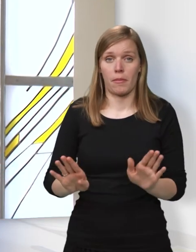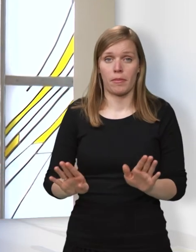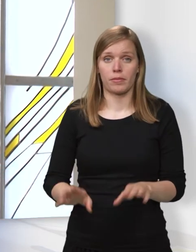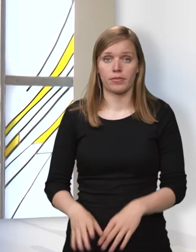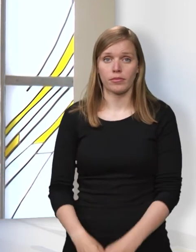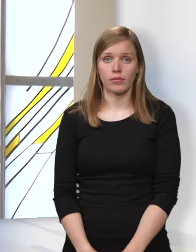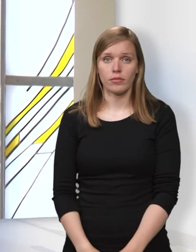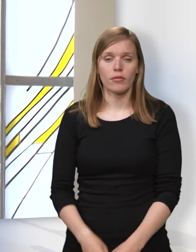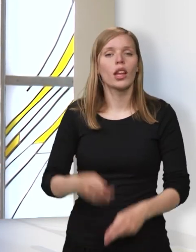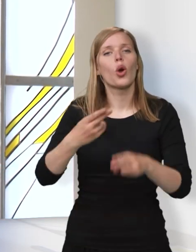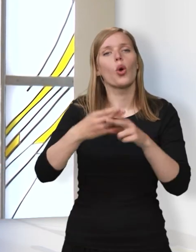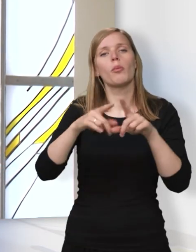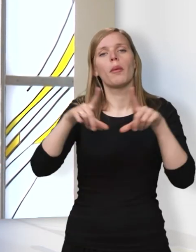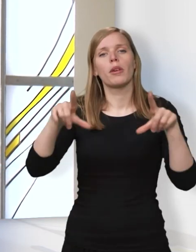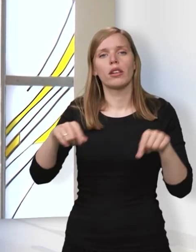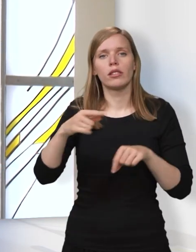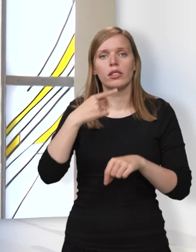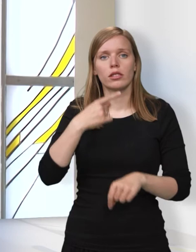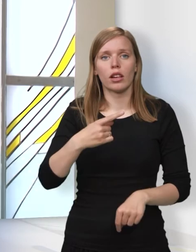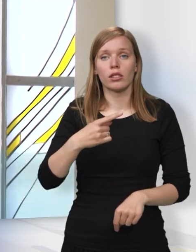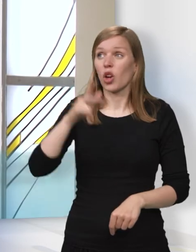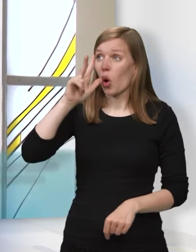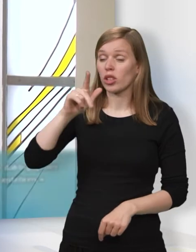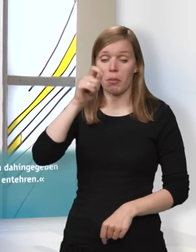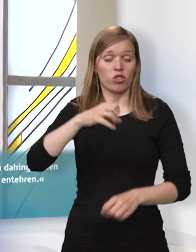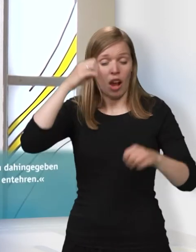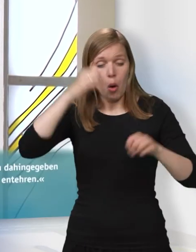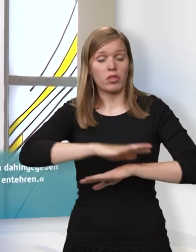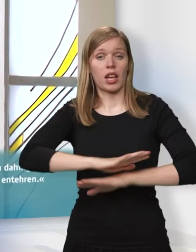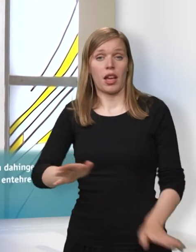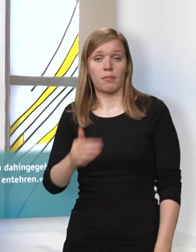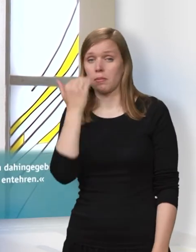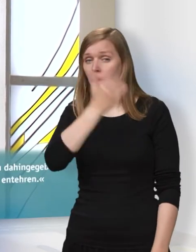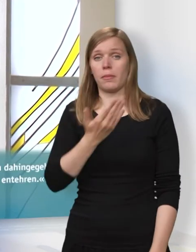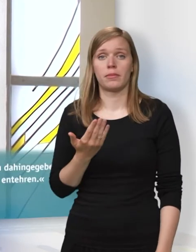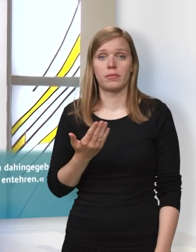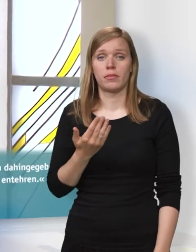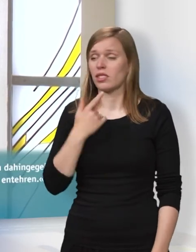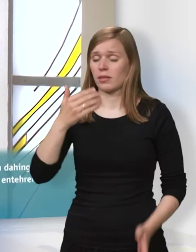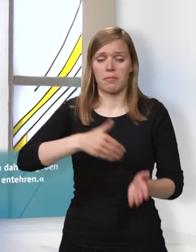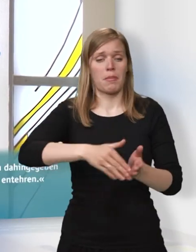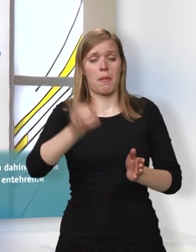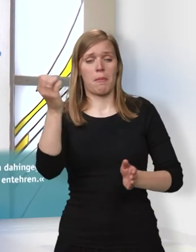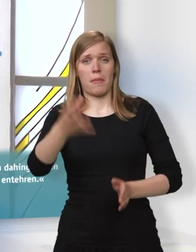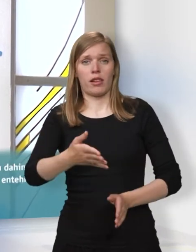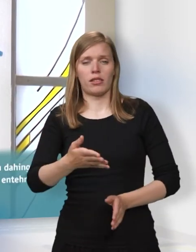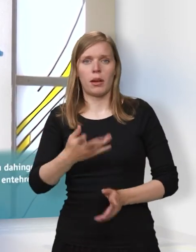Im Römerbrief kann man sogar lesen, dass Gott die Menschen aufgegeben hat, dass er sie dahingegeben hat. Das ist noch schlimmer